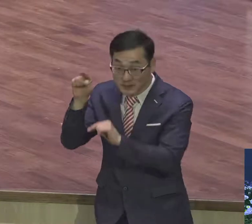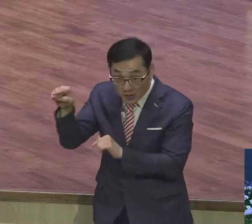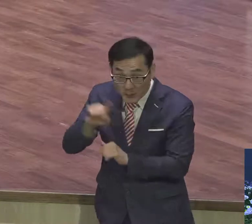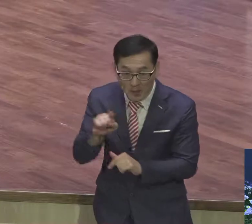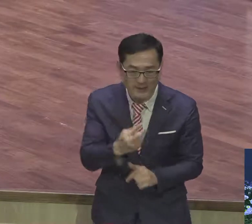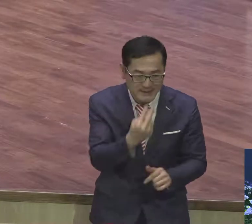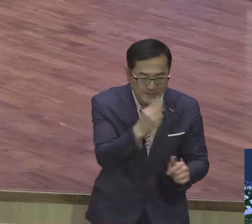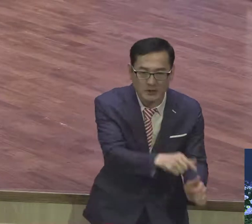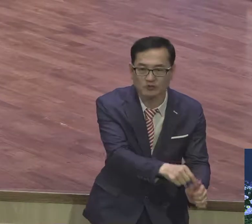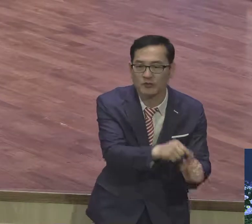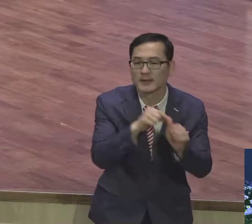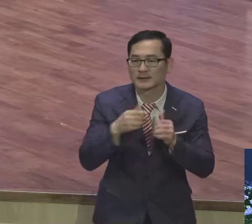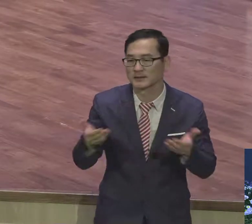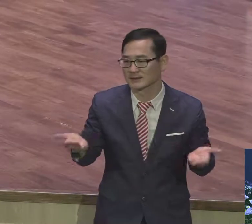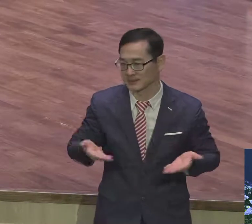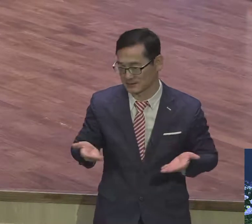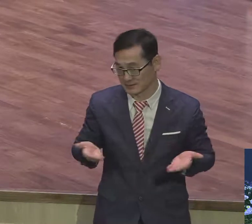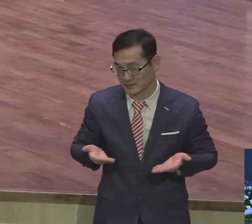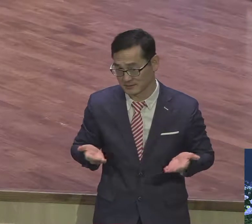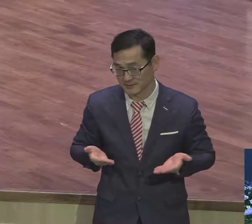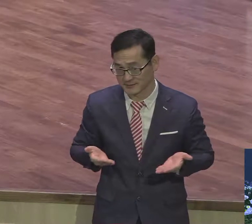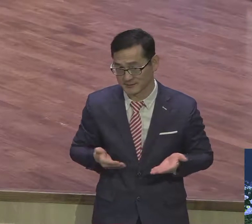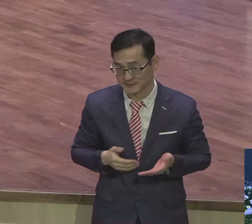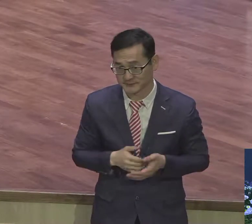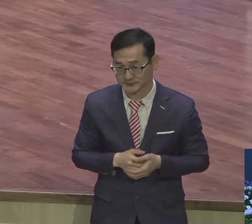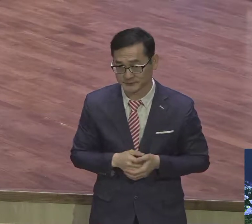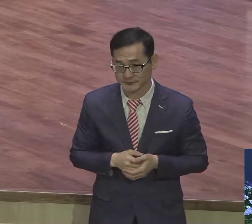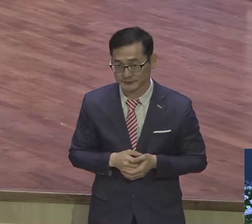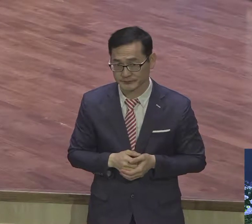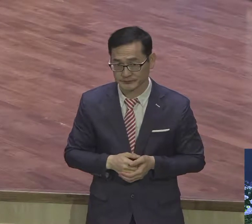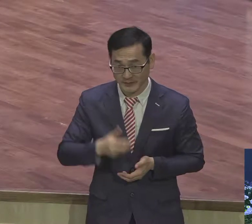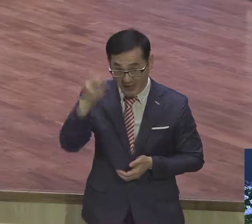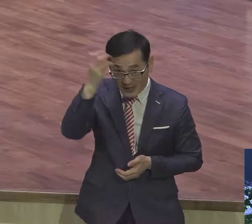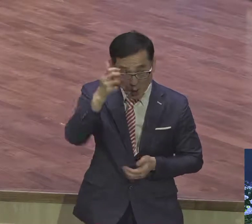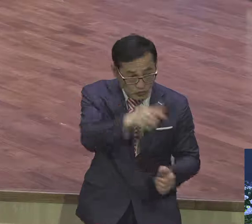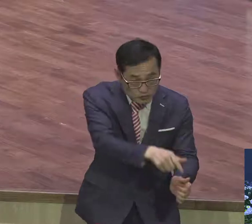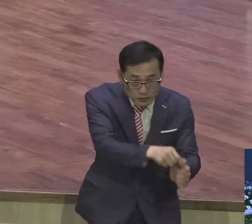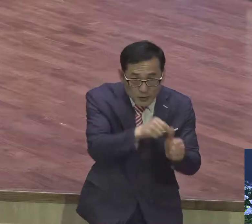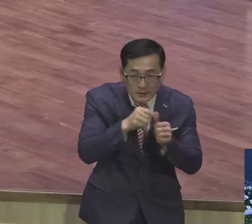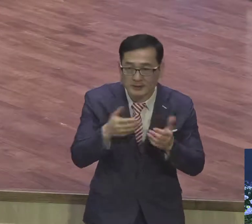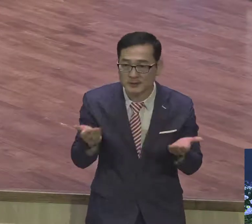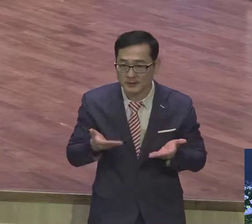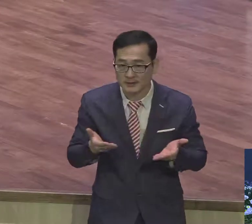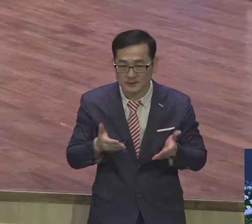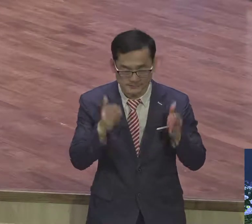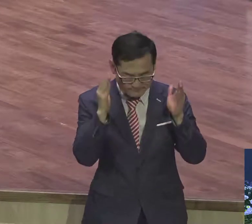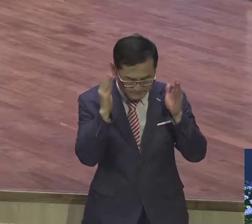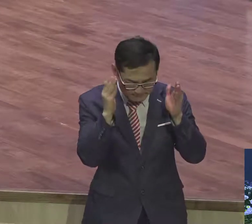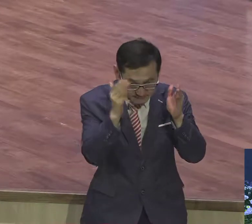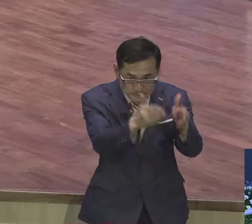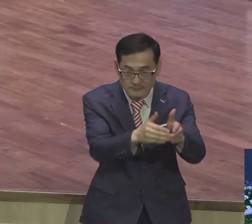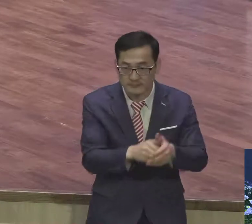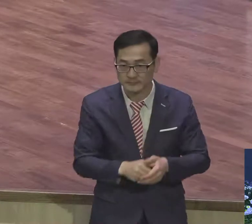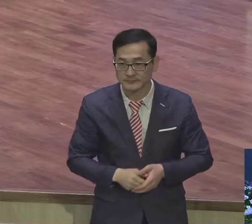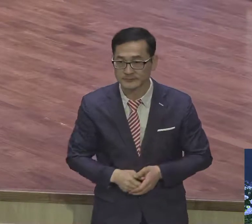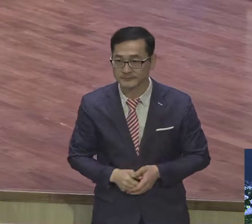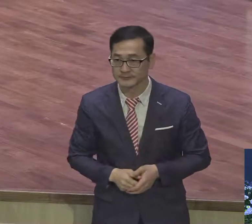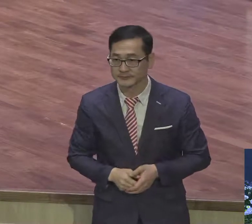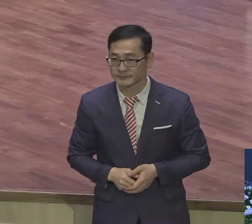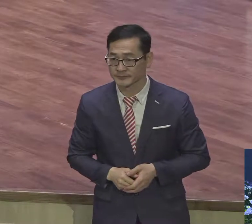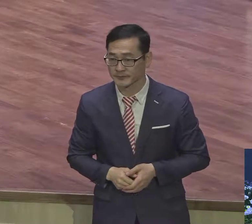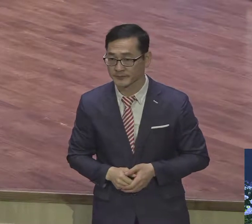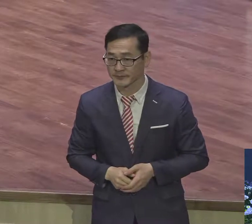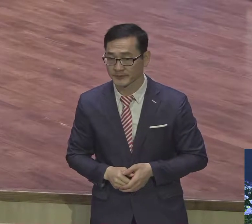영혼 구원 포커스 맞춰요. 모든 직간접 적으로 영혼 구원 여기 포커스 맞춰져야 돼요. 이유